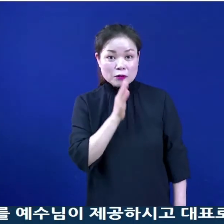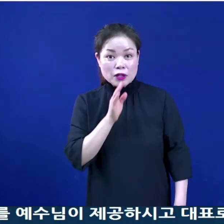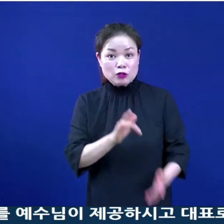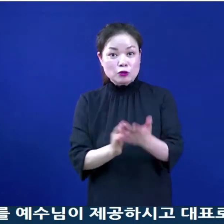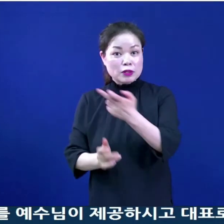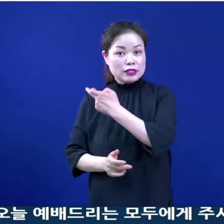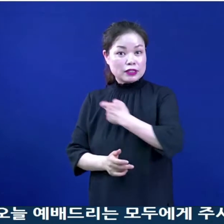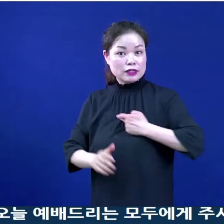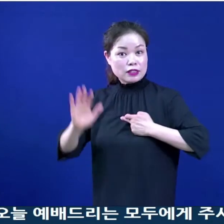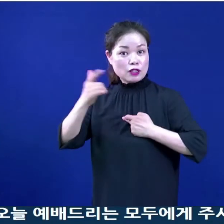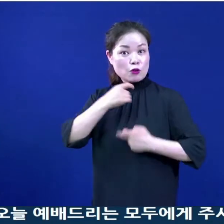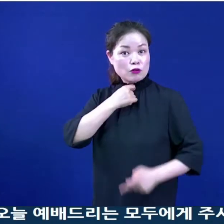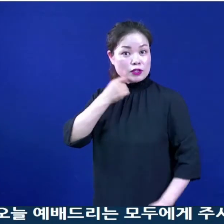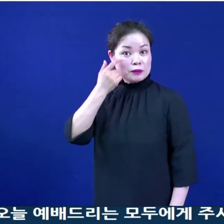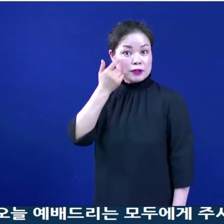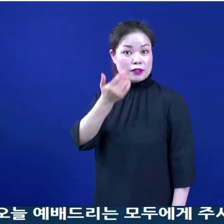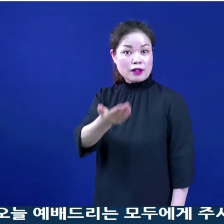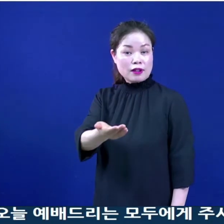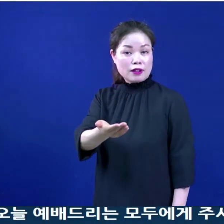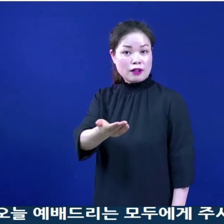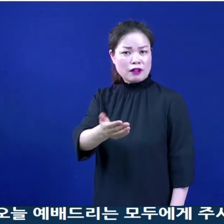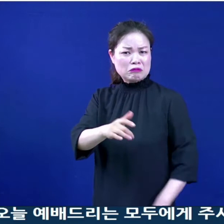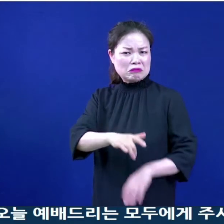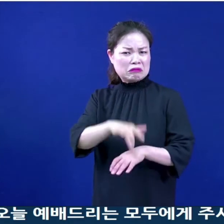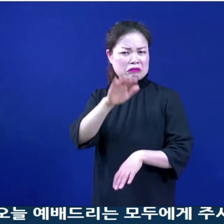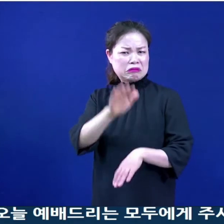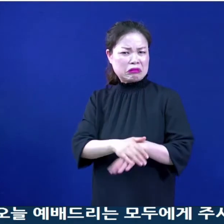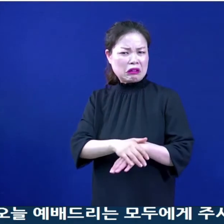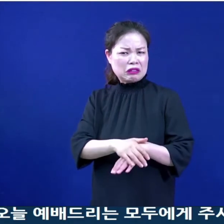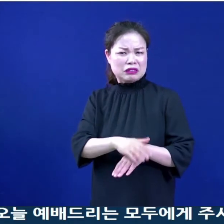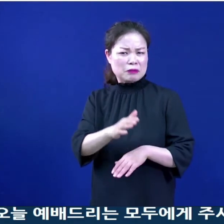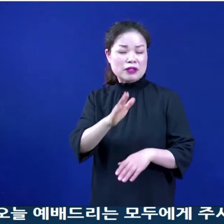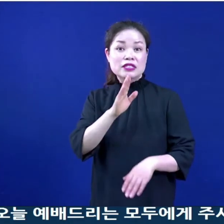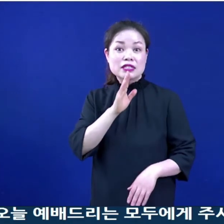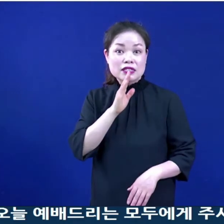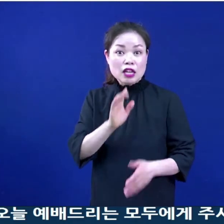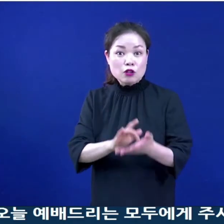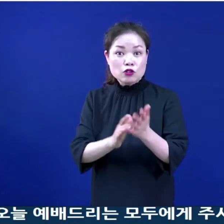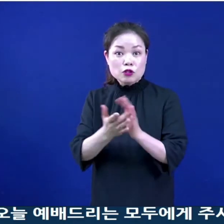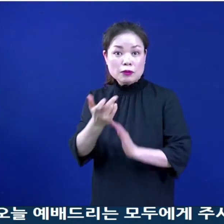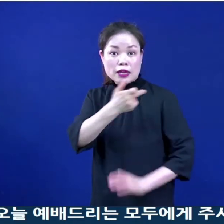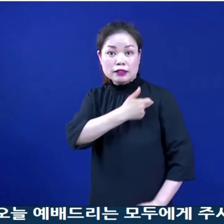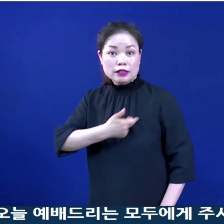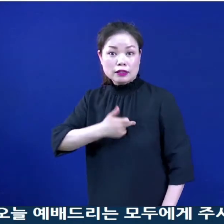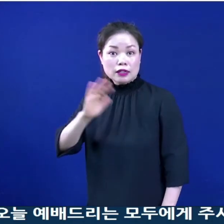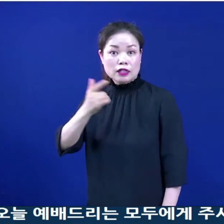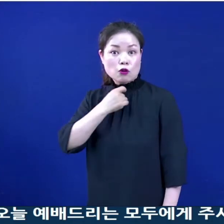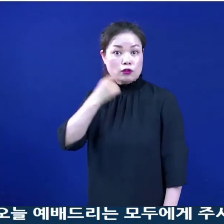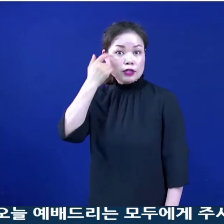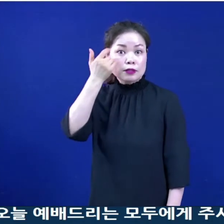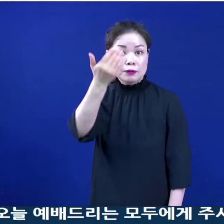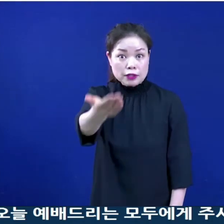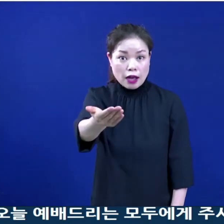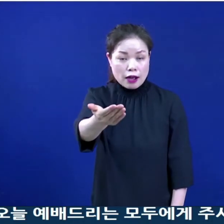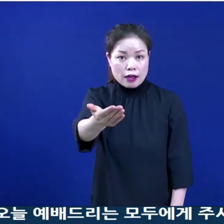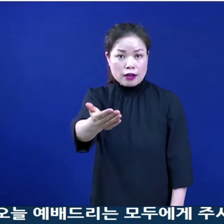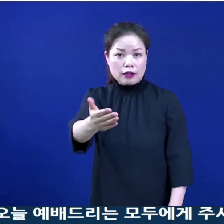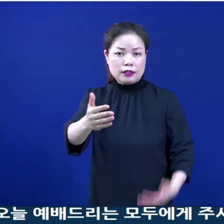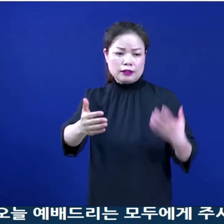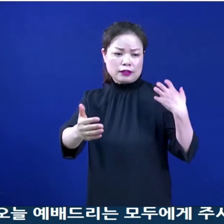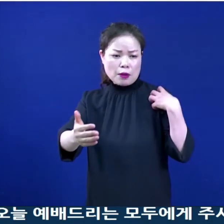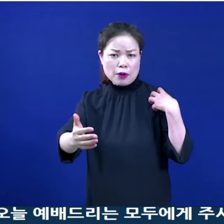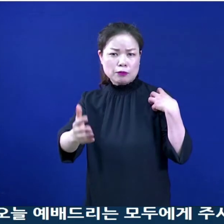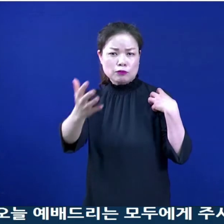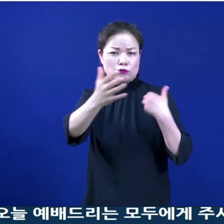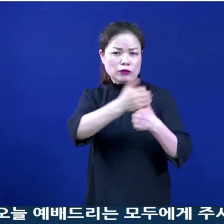제자가 되기를 원하십니까? 형식적인 거 많고 말고 진짜 예수님의 제자가 되기를 원하십니까? 여러분, 사명을 붙들고